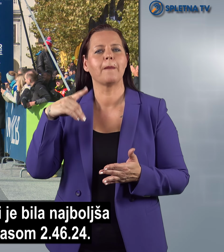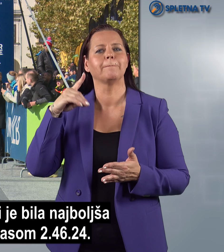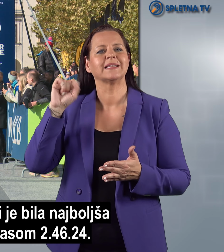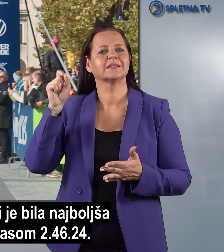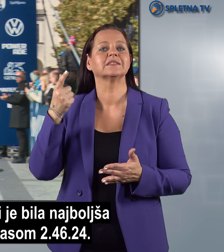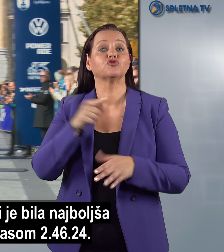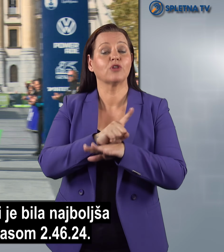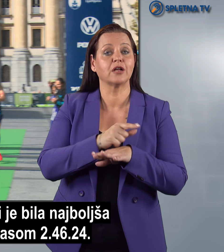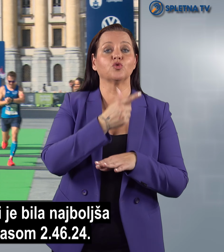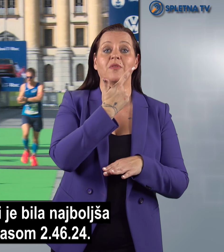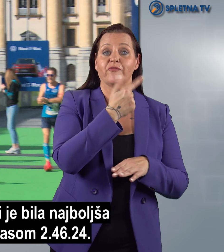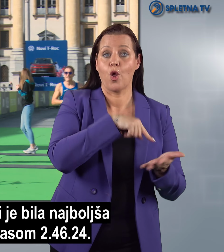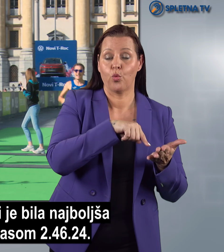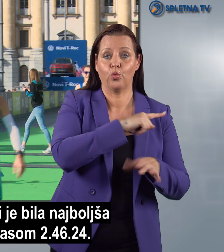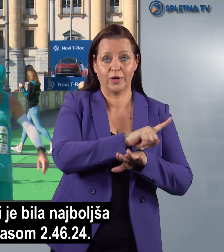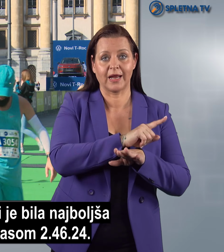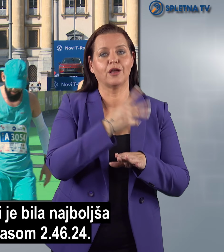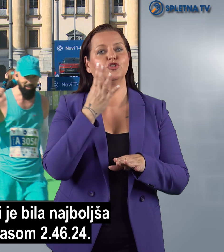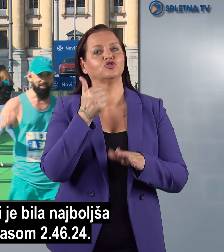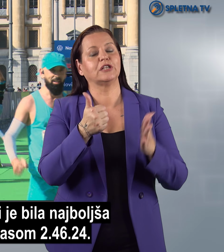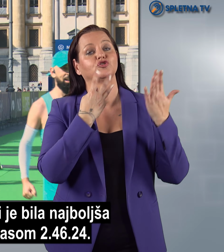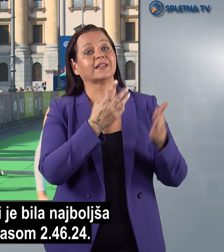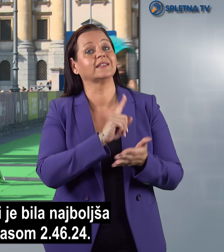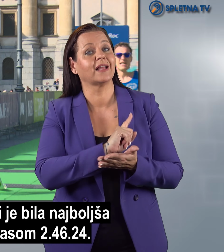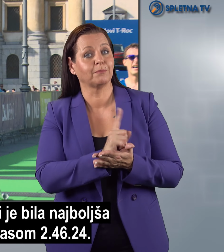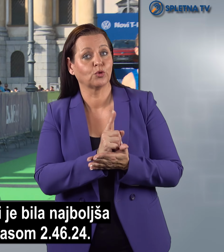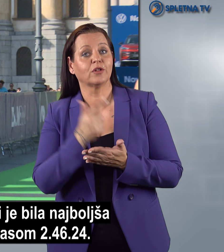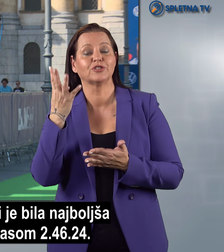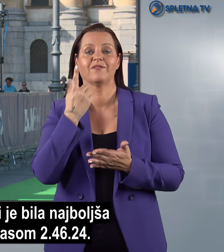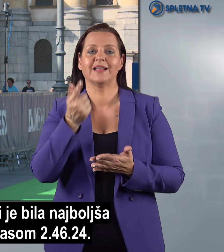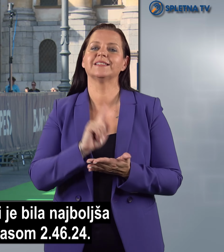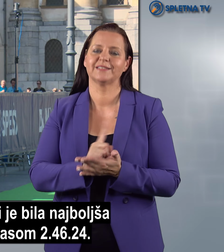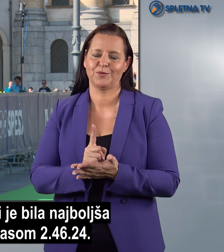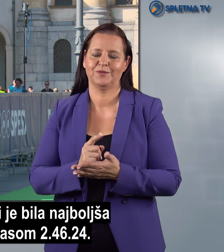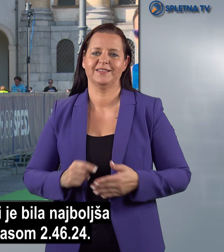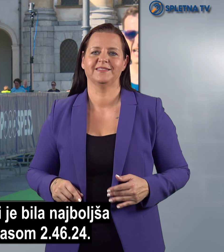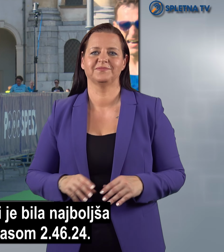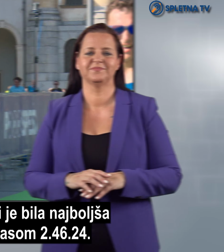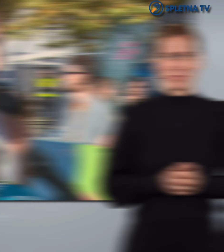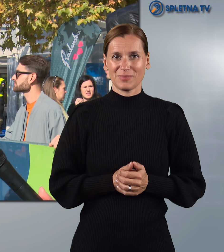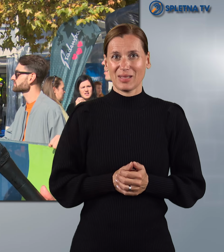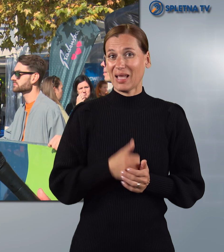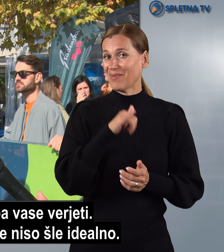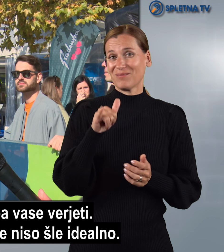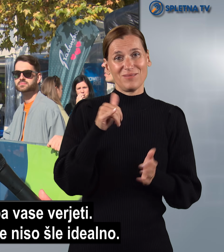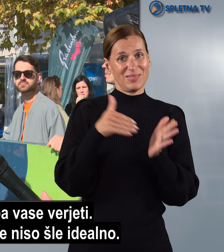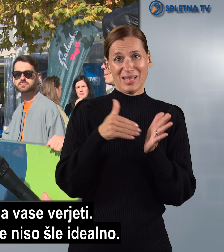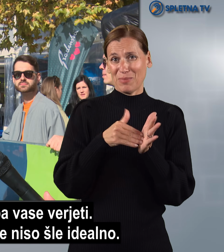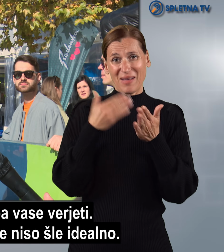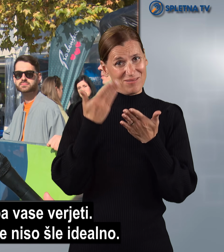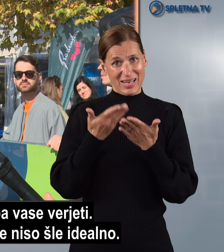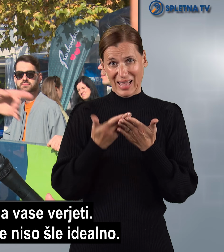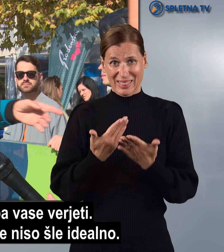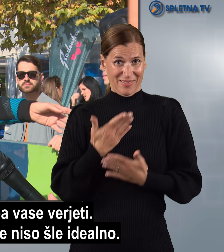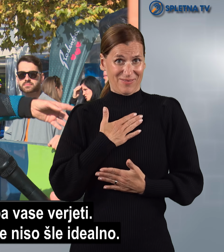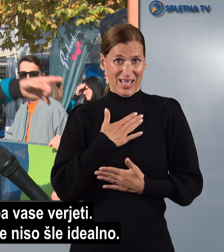Pisk s časom 2 uri 46 minut in 24 sekund. Zmeraj je treba